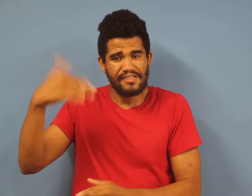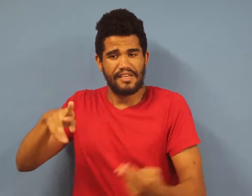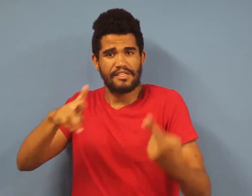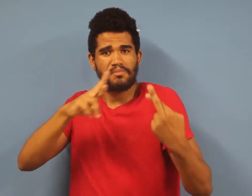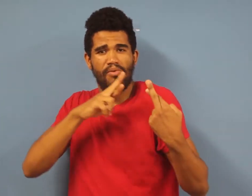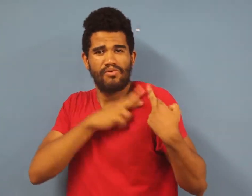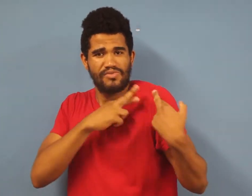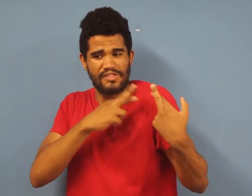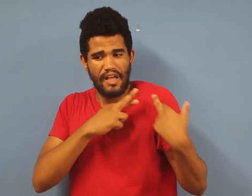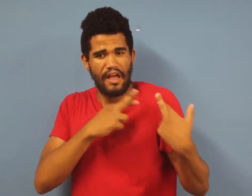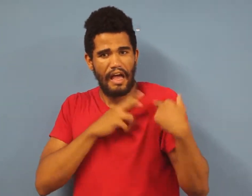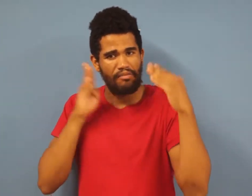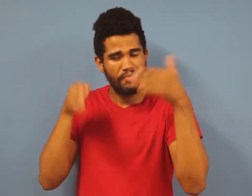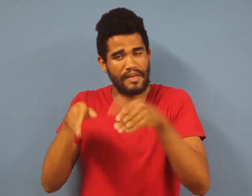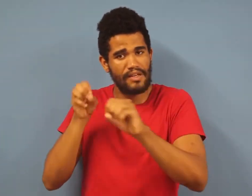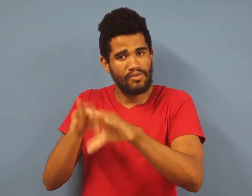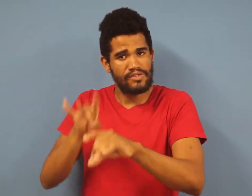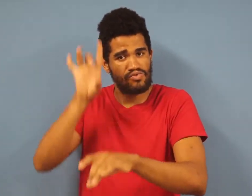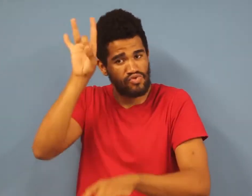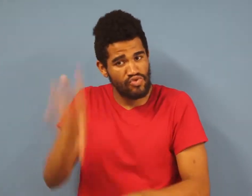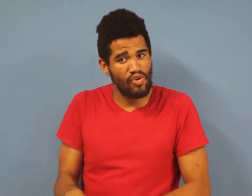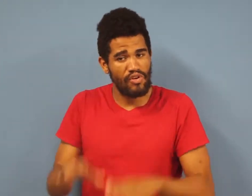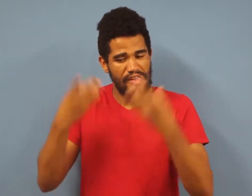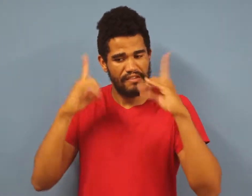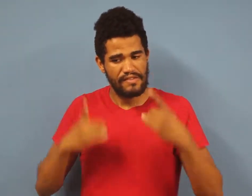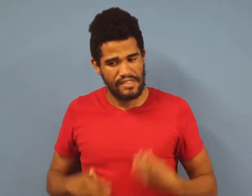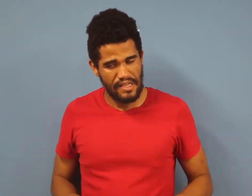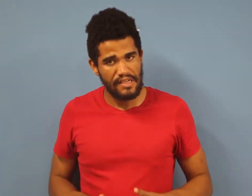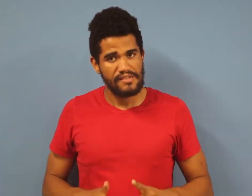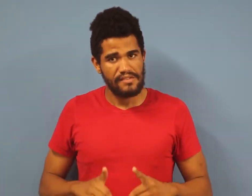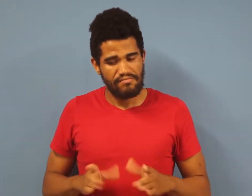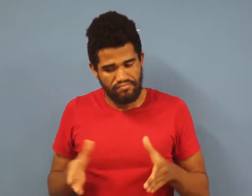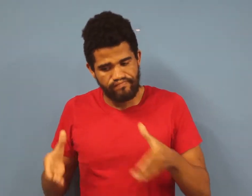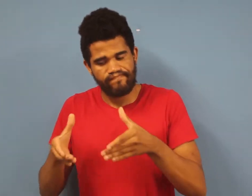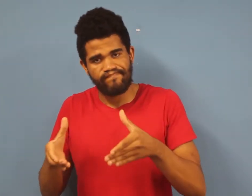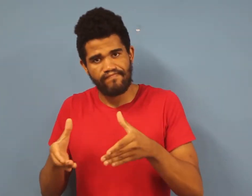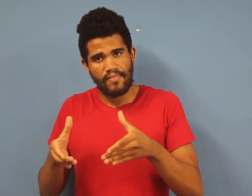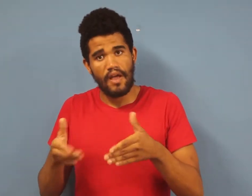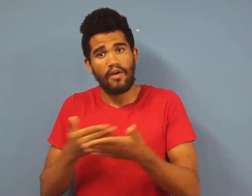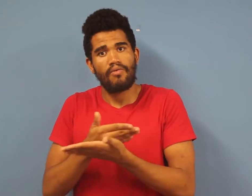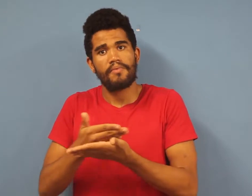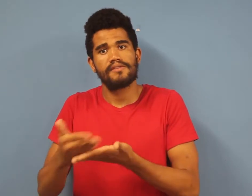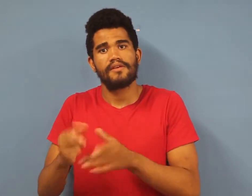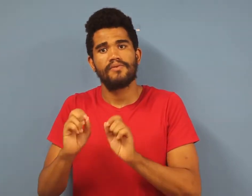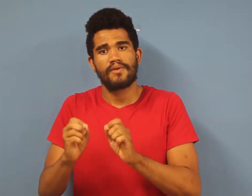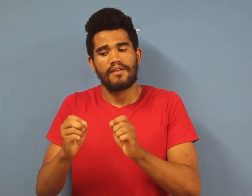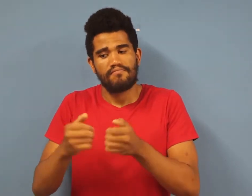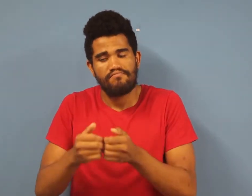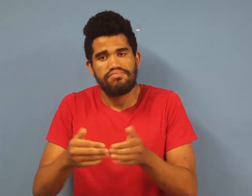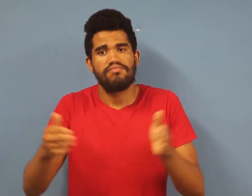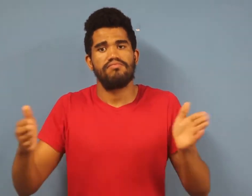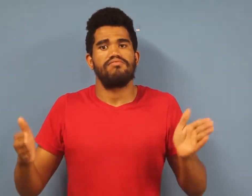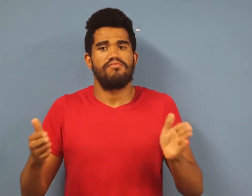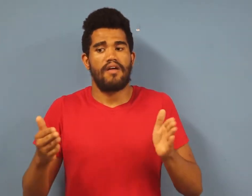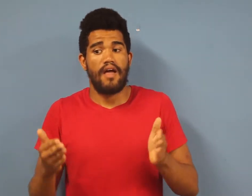pela educação do público-alvo da educação especial, passaram a atuar como apoio e suporte às escolas